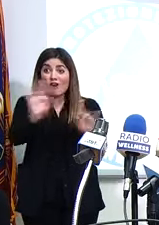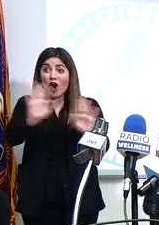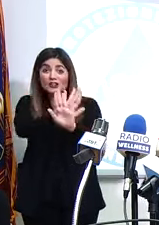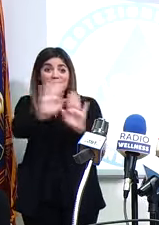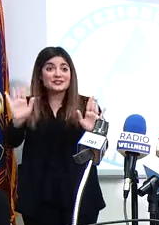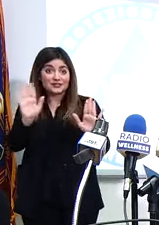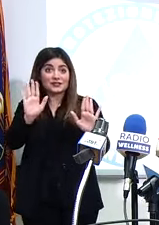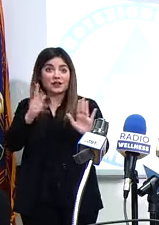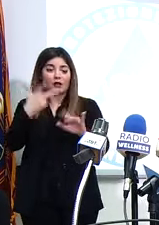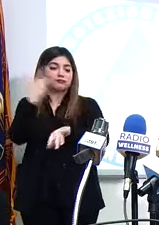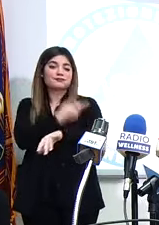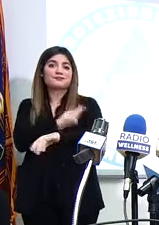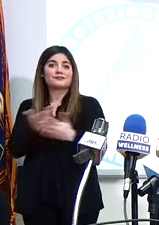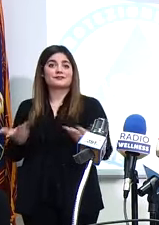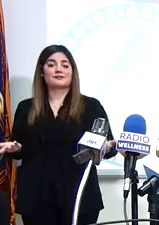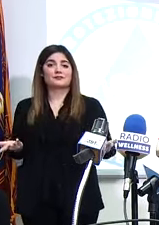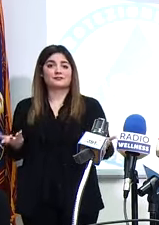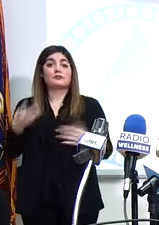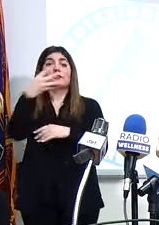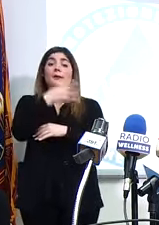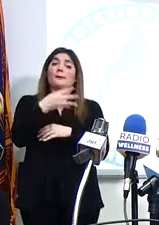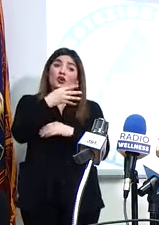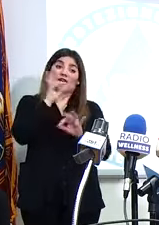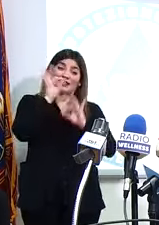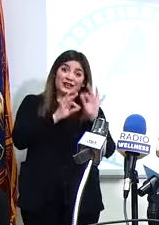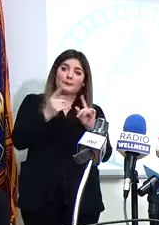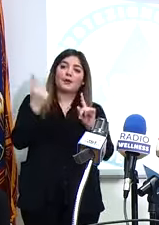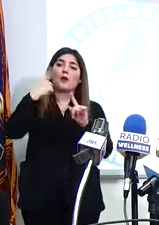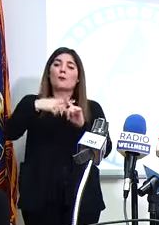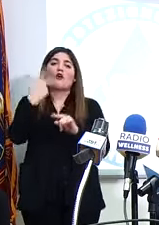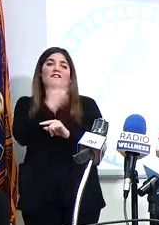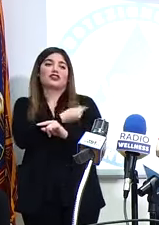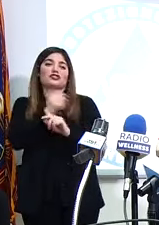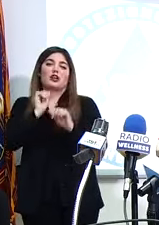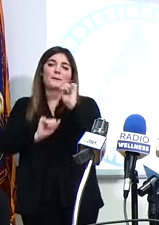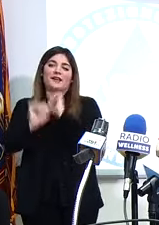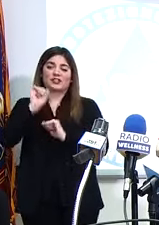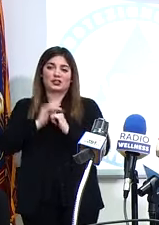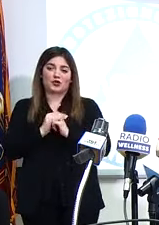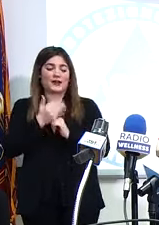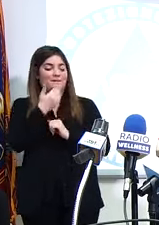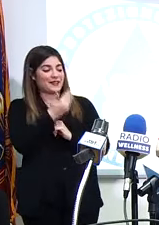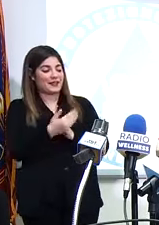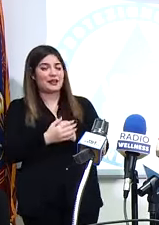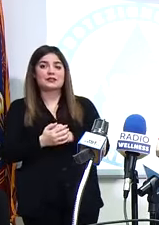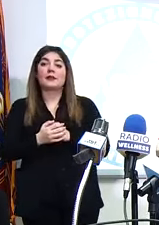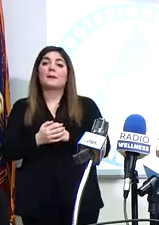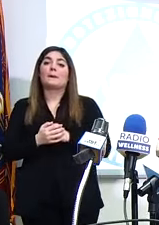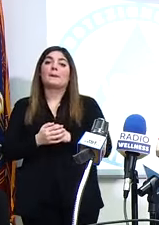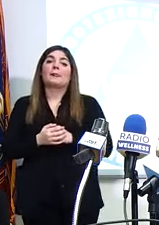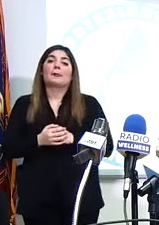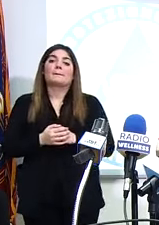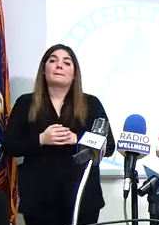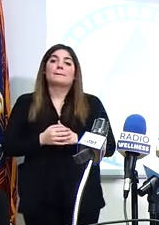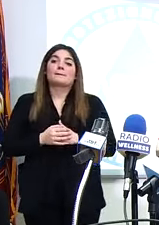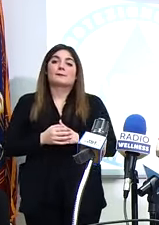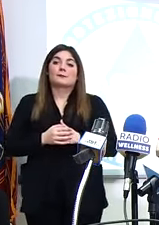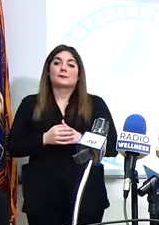Quindi, monoclonale, terapia, il vaccino e prevenzione. Grazie. Pretolani e poi Andreolli, poi il professore si